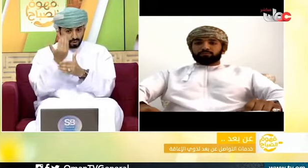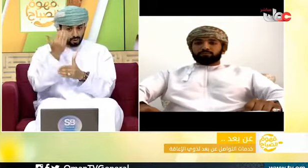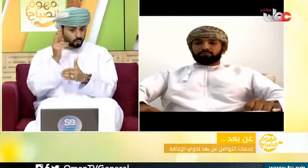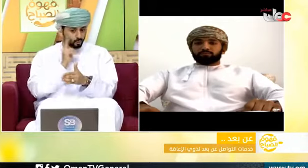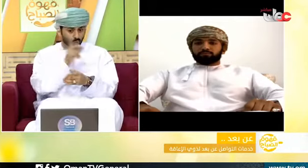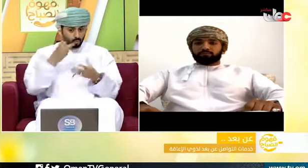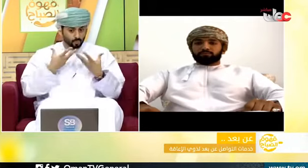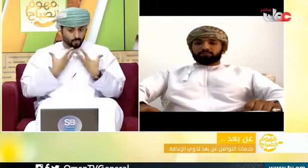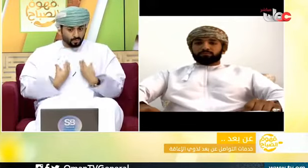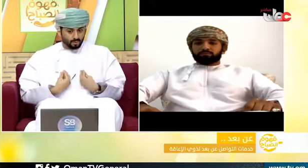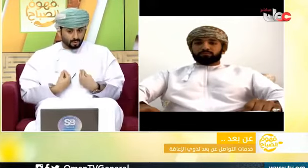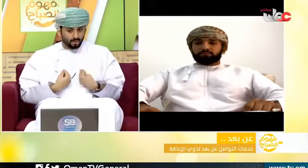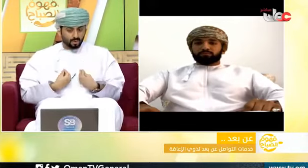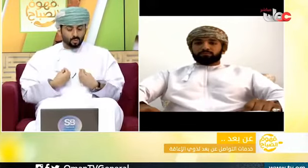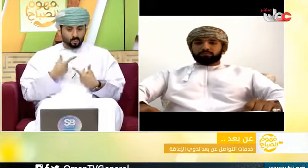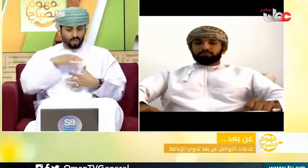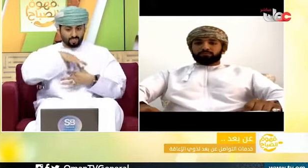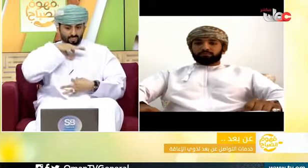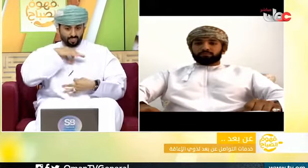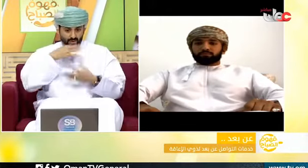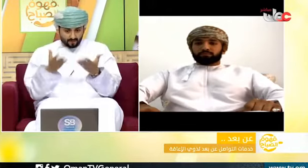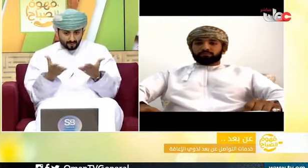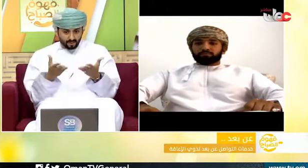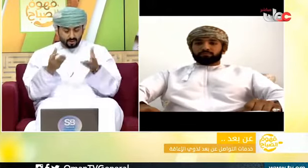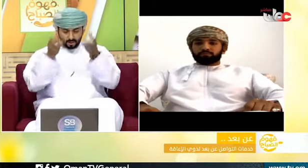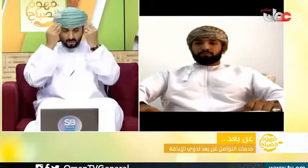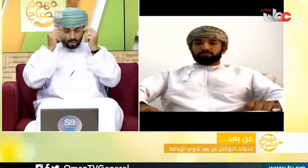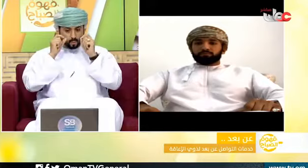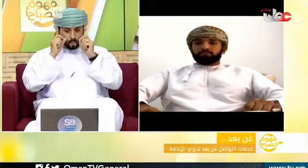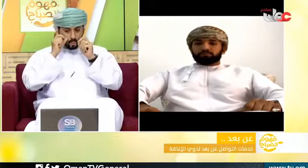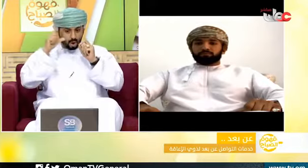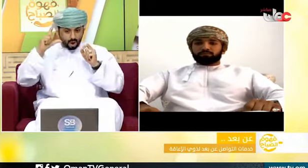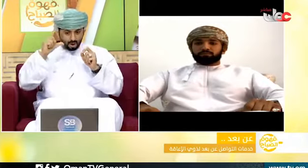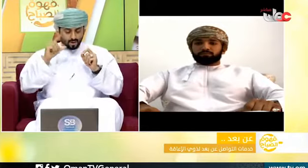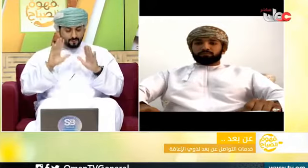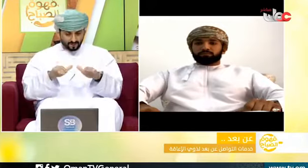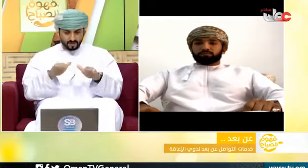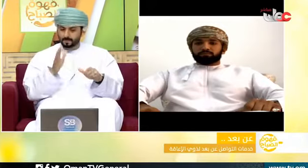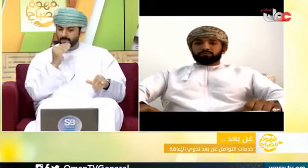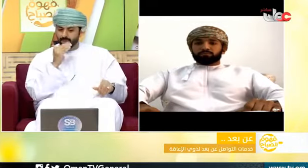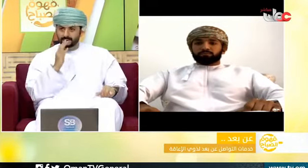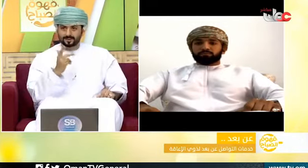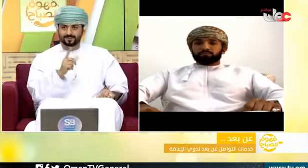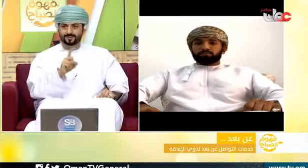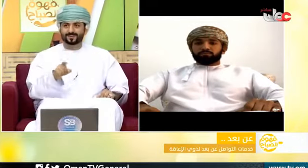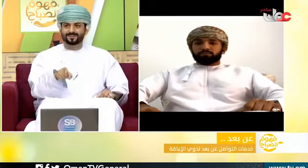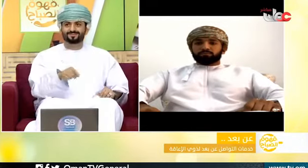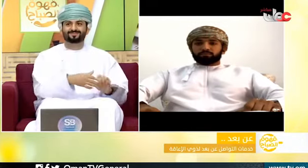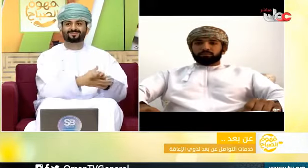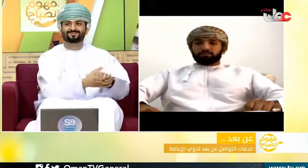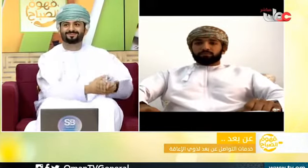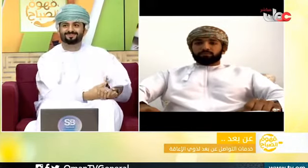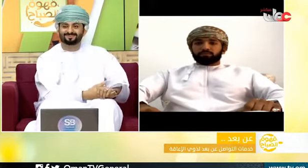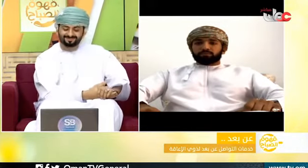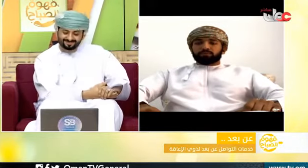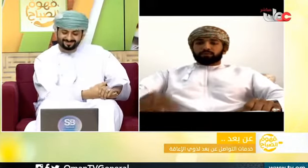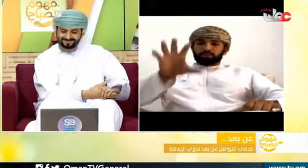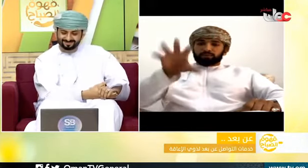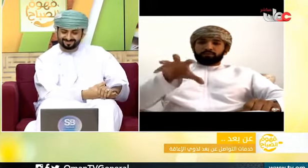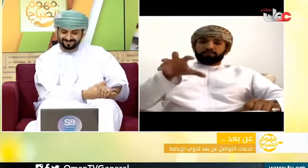إلى خدمات تسعد ذوي الإعاقة وأيضا تضع فيهم الثقة في هذه